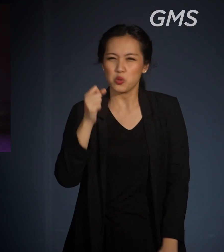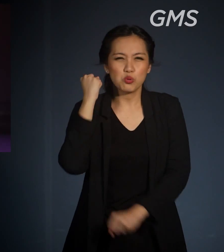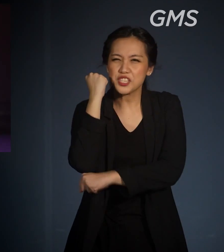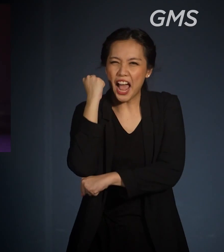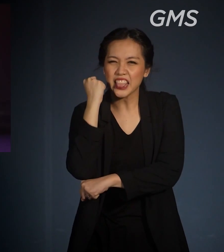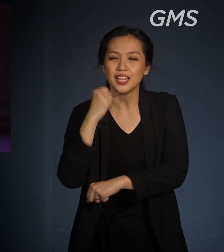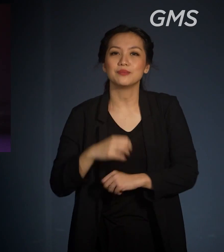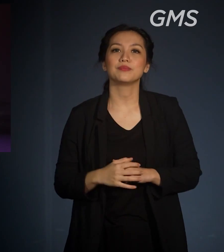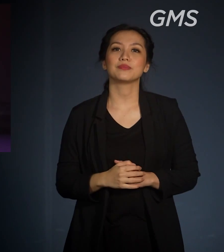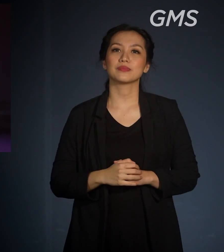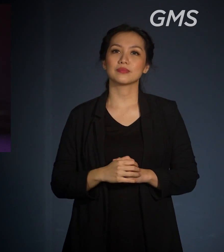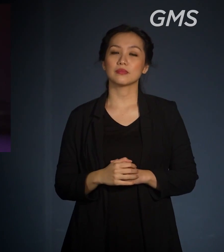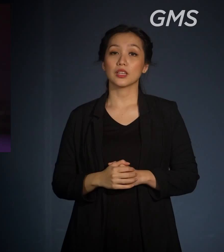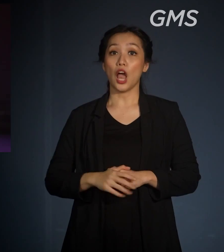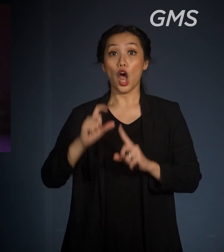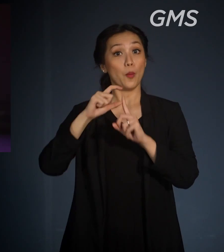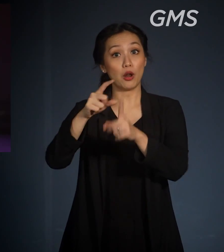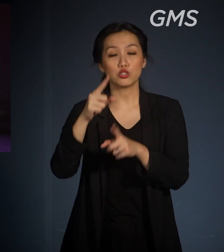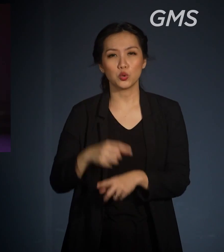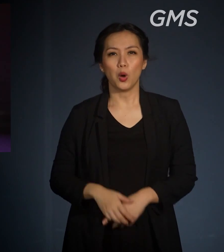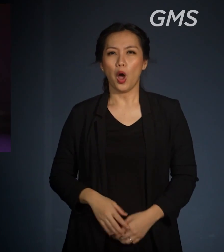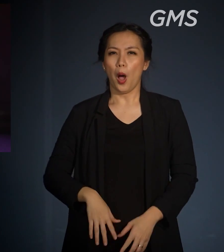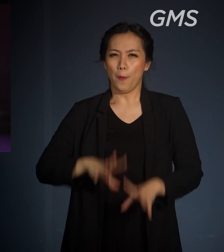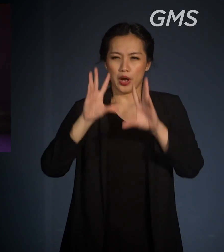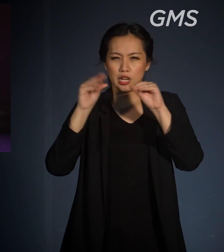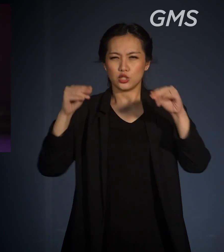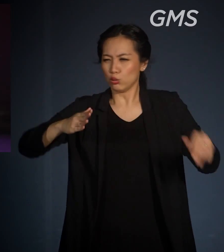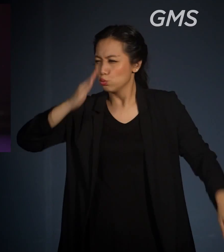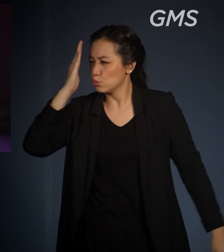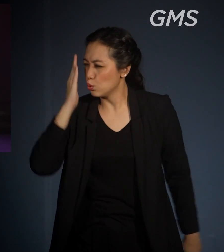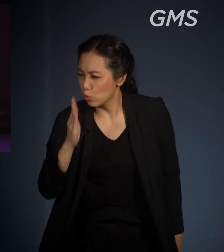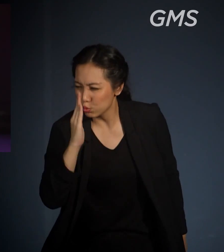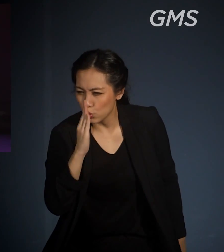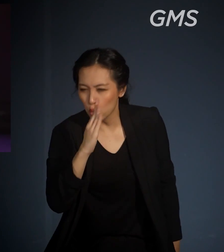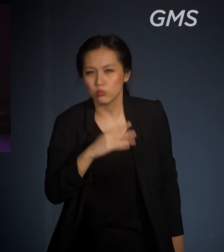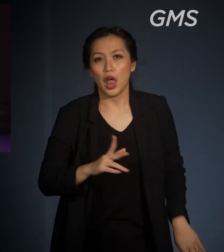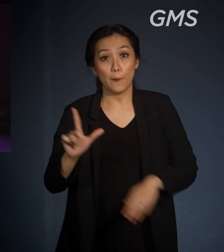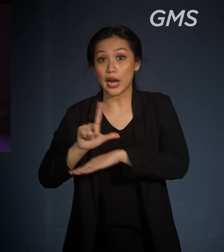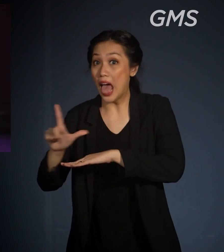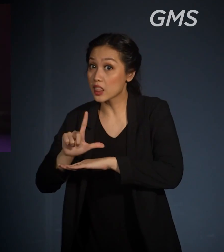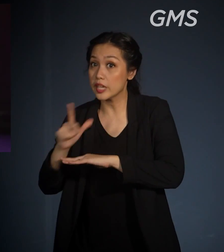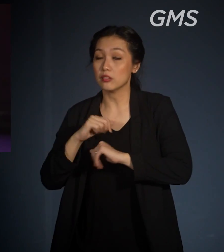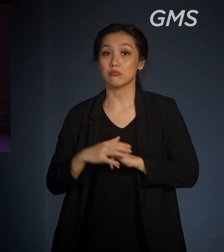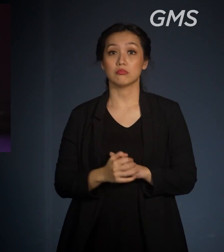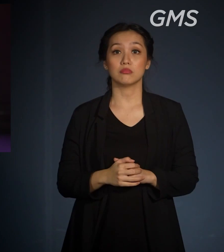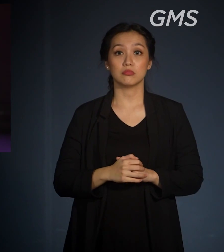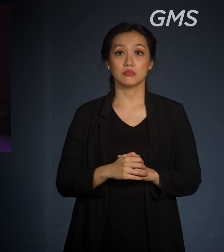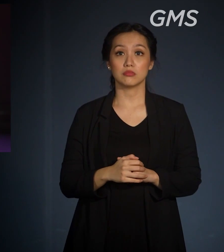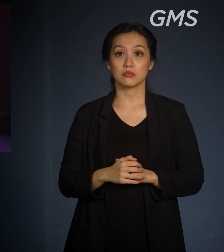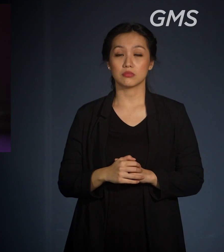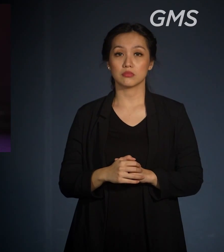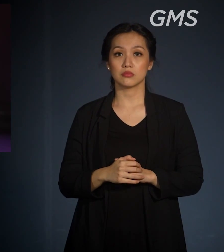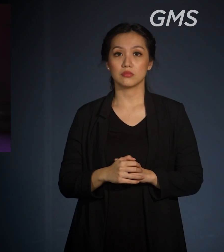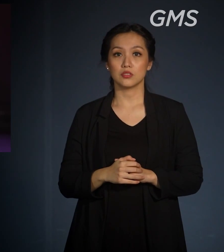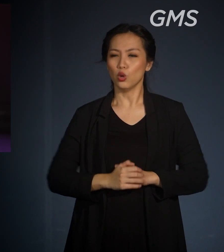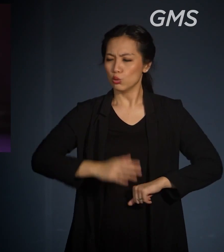adalah Paulus bekerja lebih keras. Paulus menggali potensinya. Paulus